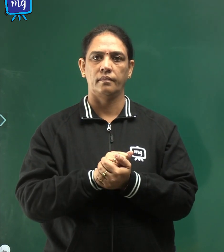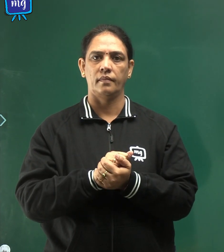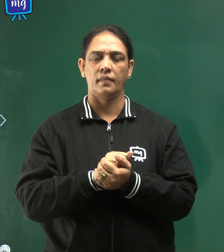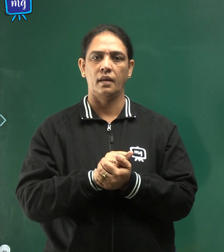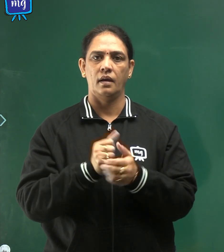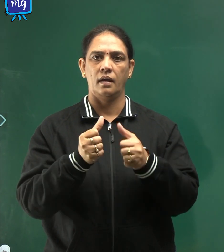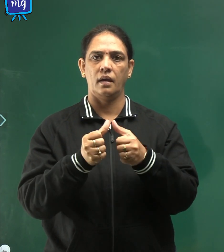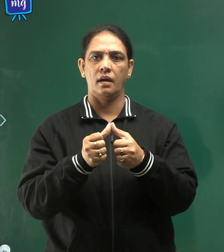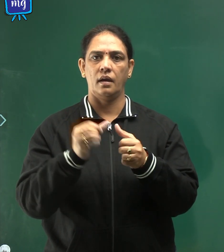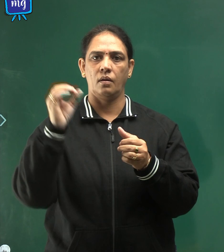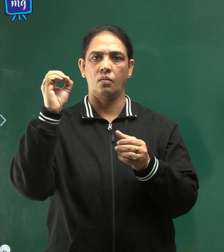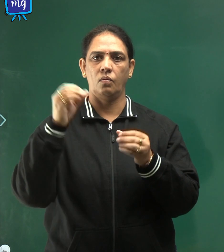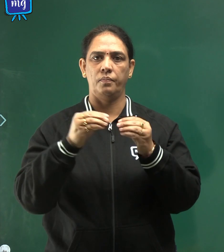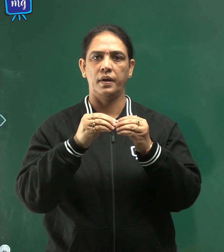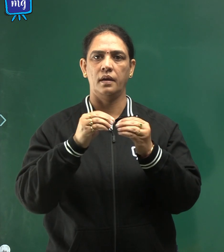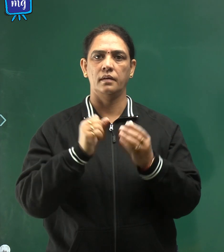AOB